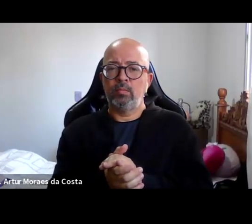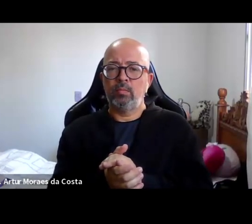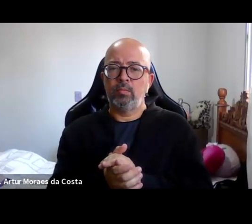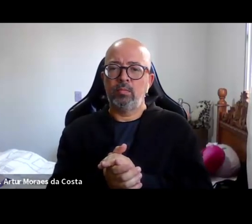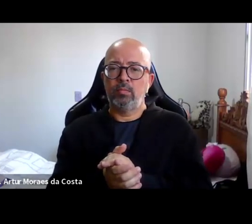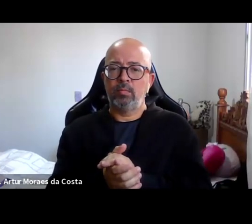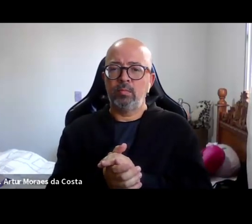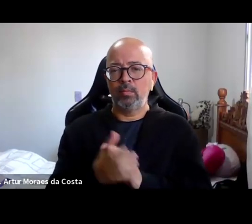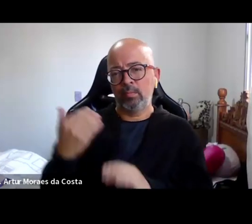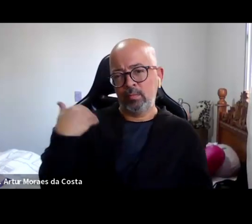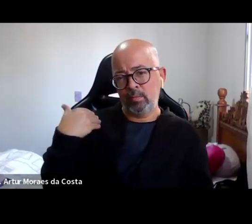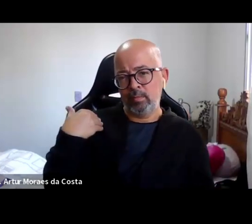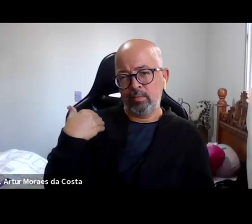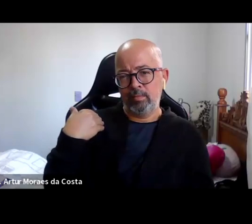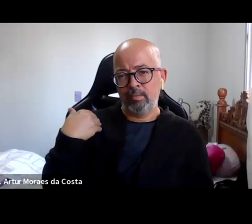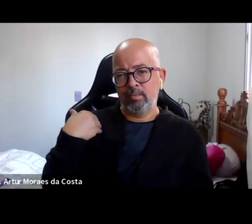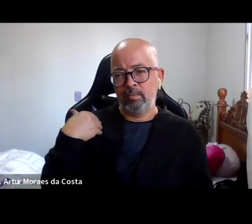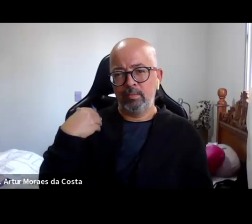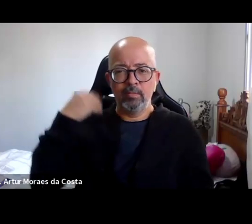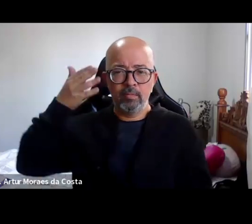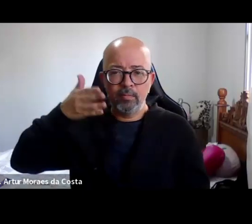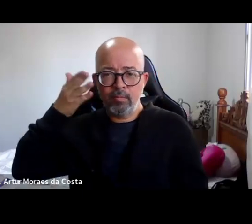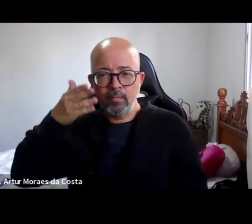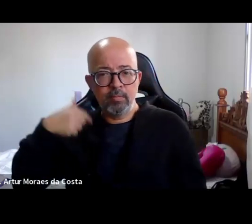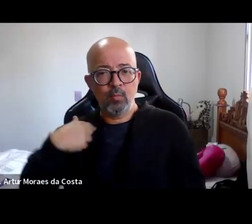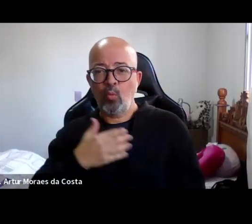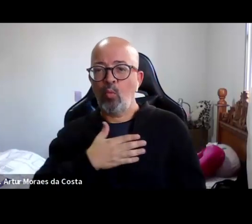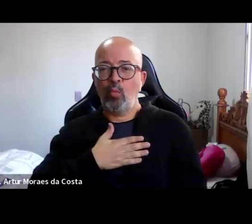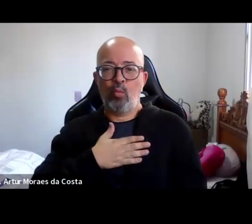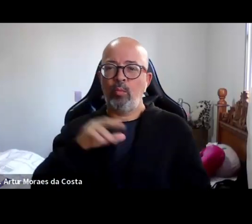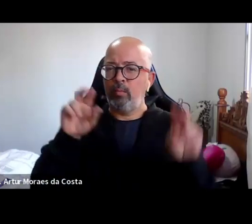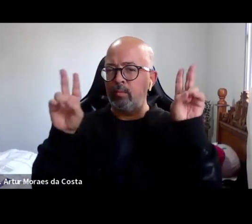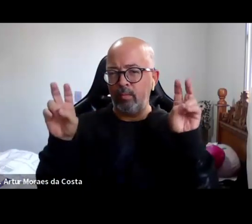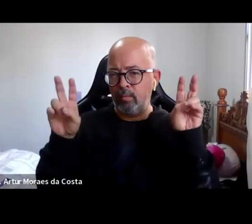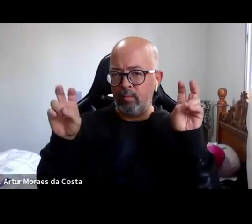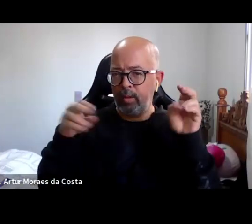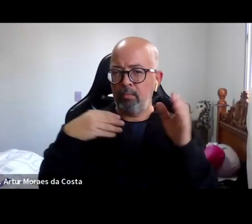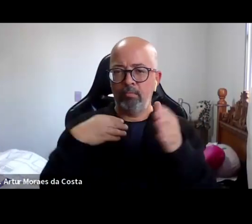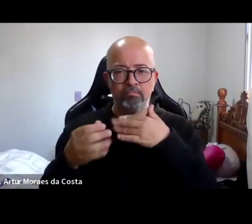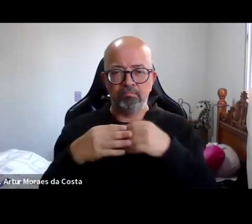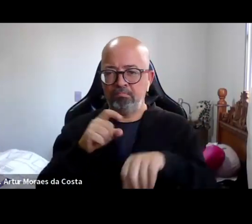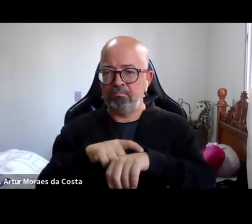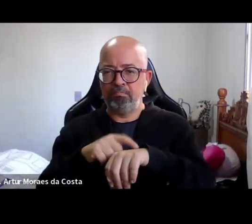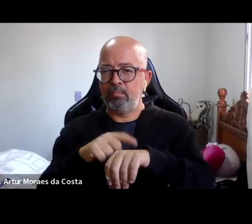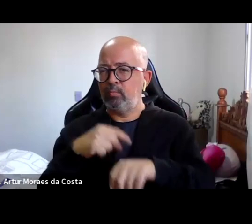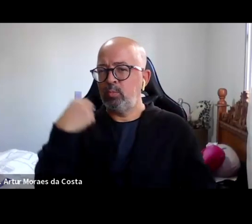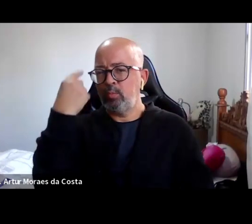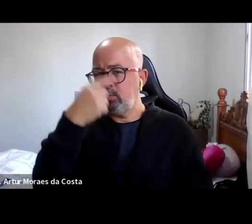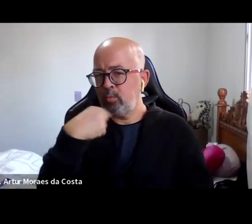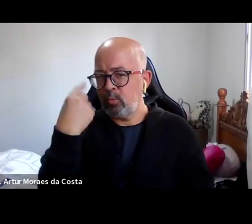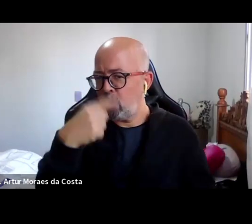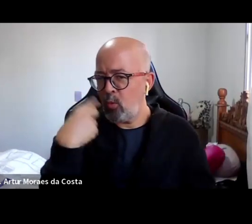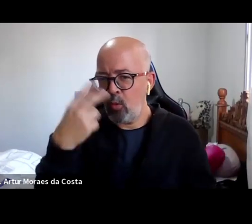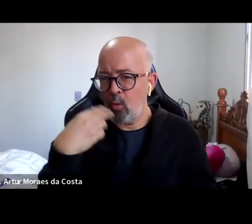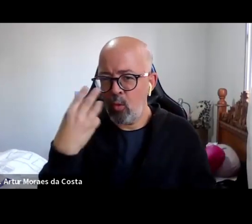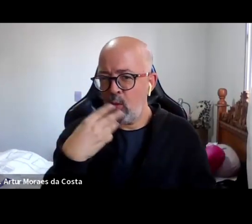parar sobre todo cuando eh quienes participan como ustedes también les gusta el tema